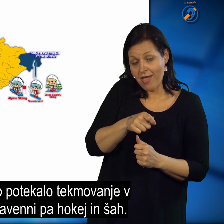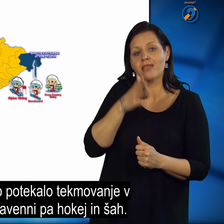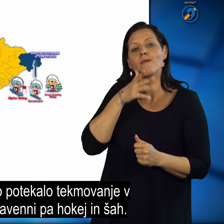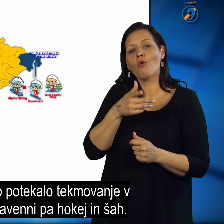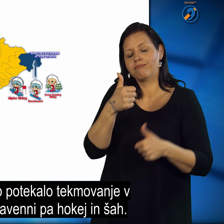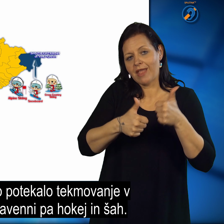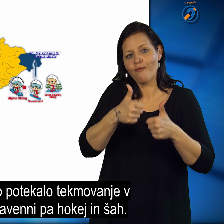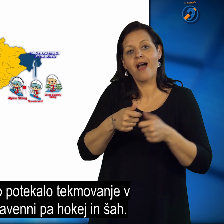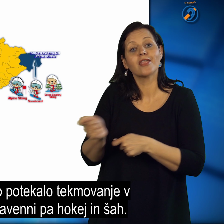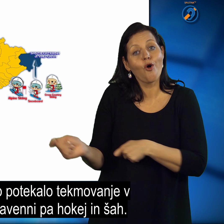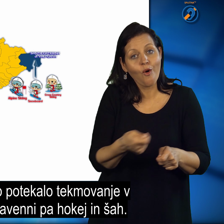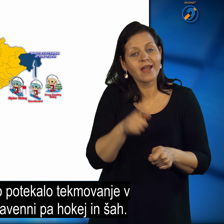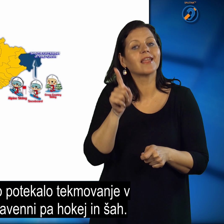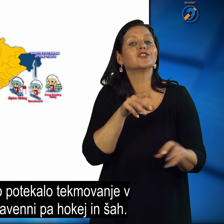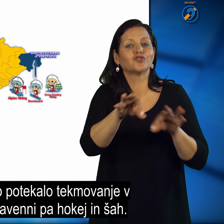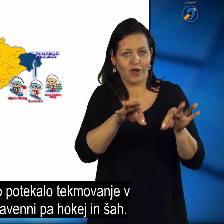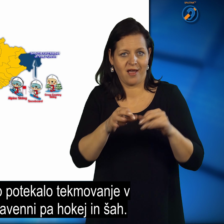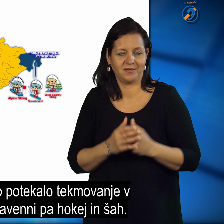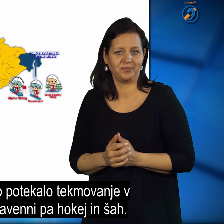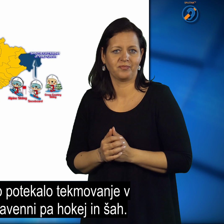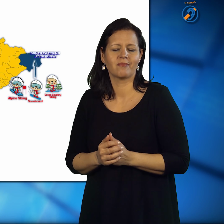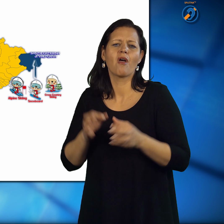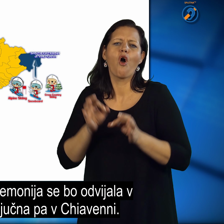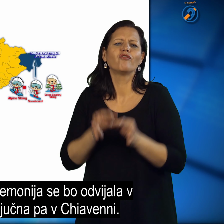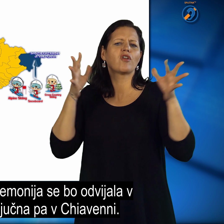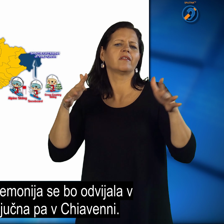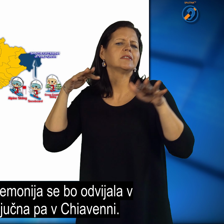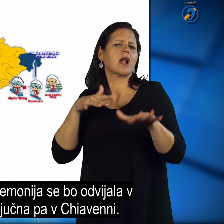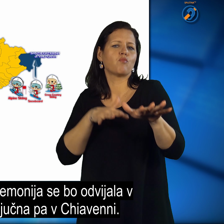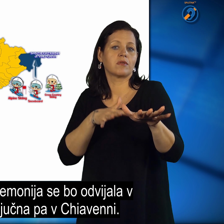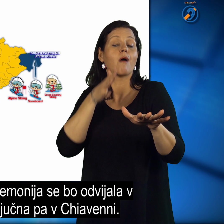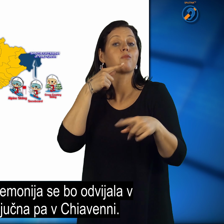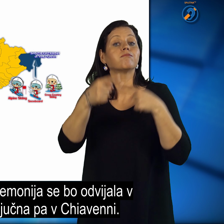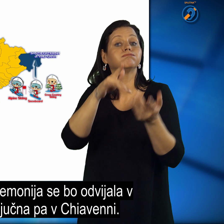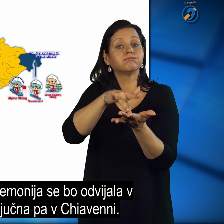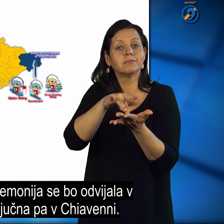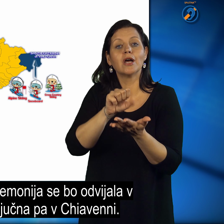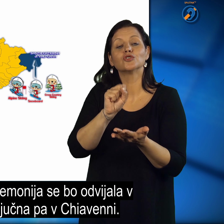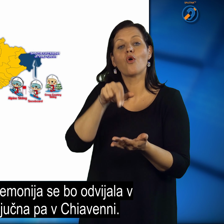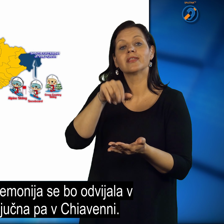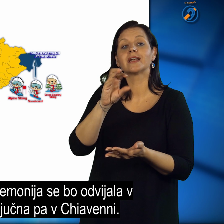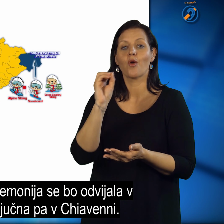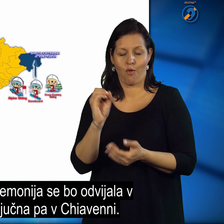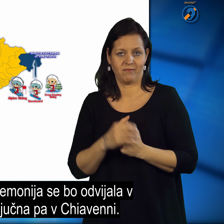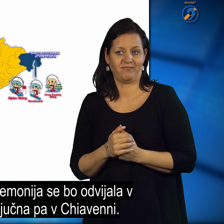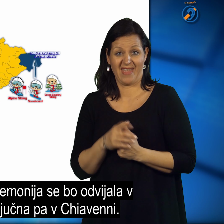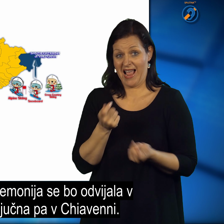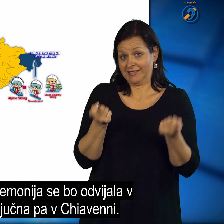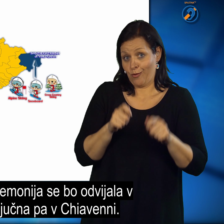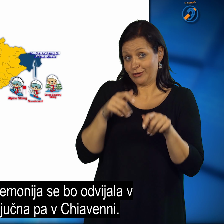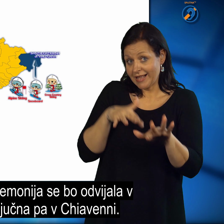curlingu, v Chiavenni pa hokej in šah. Otvoritvena ceremonija se bo odvijala v